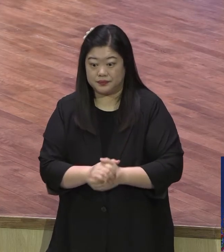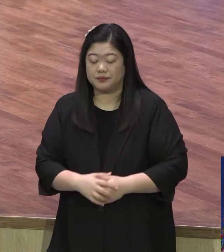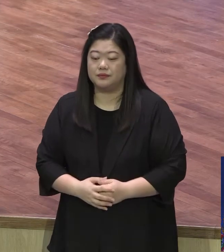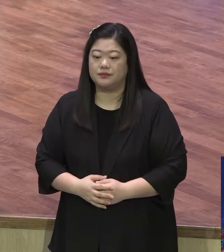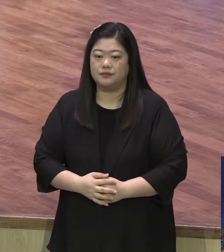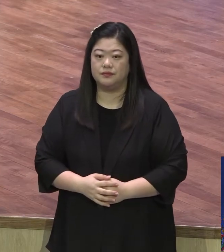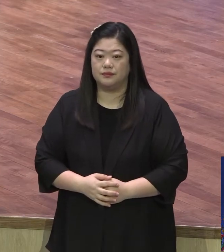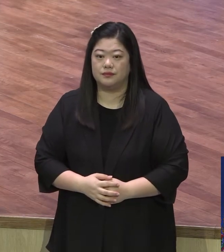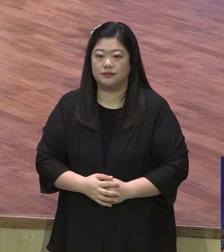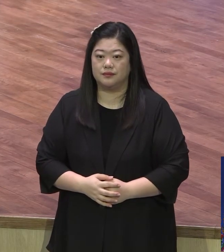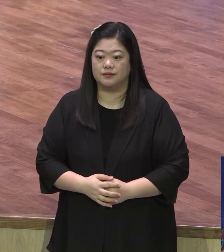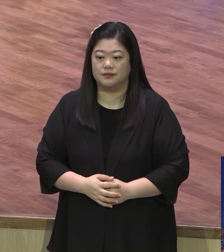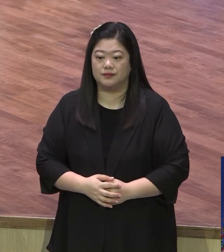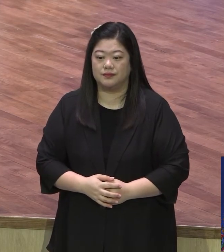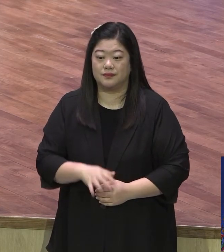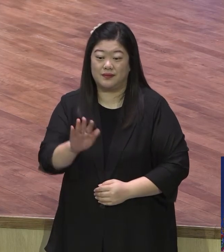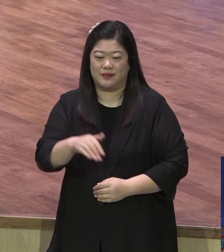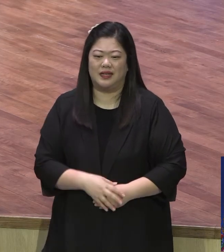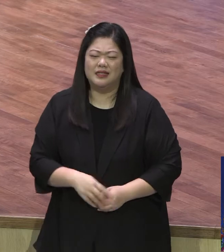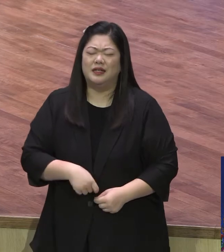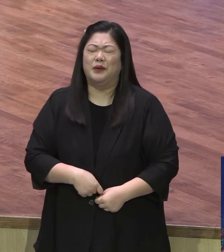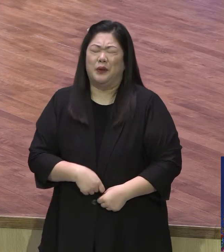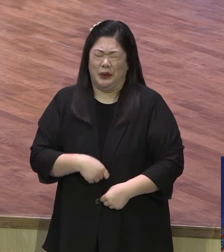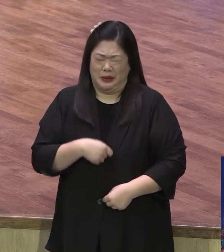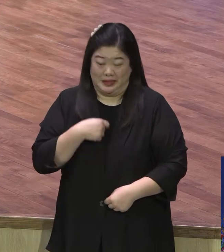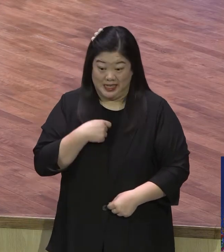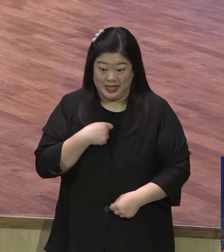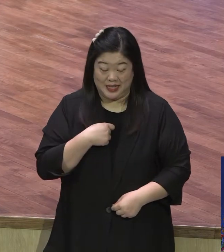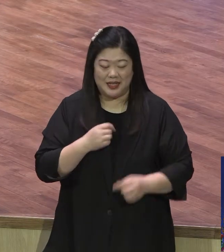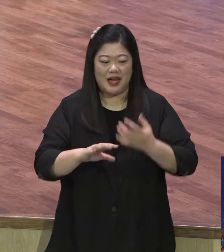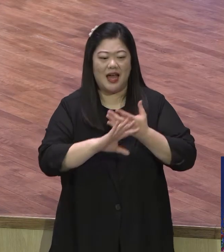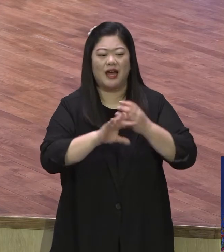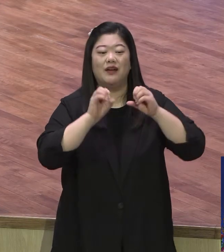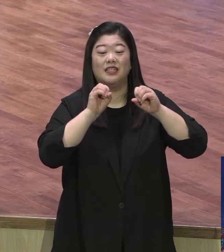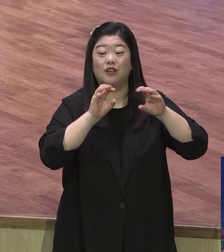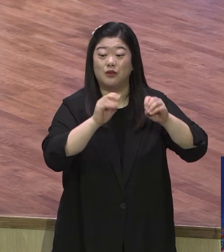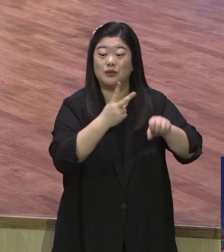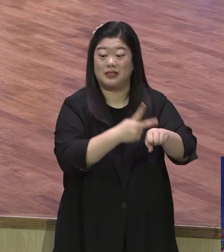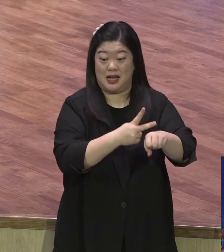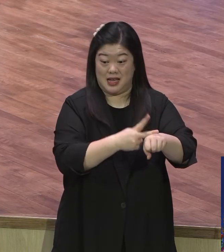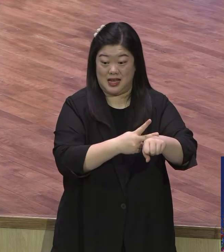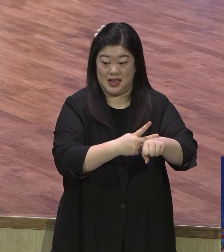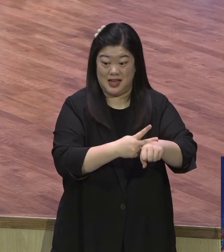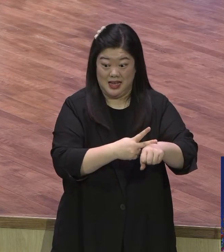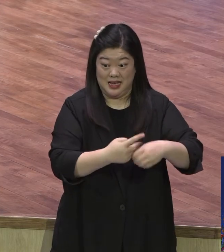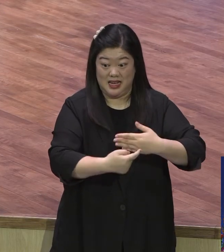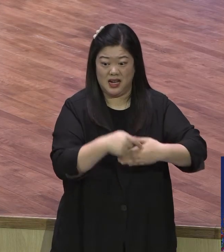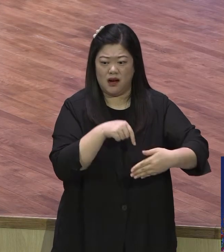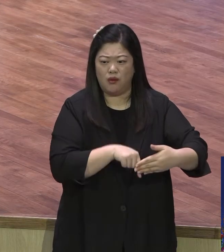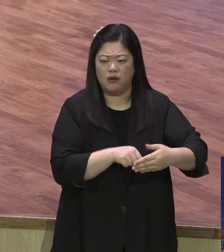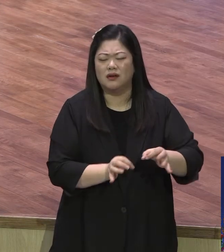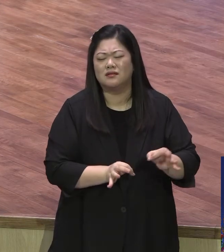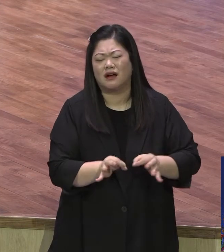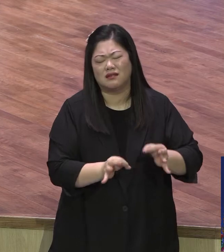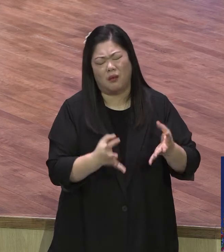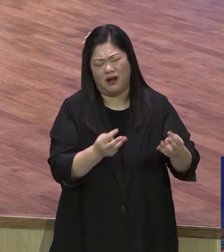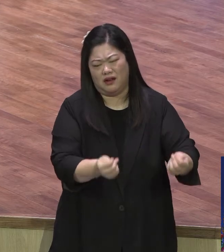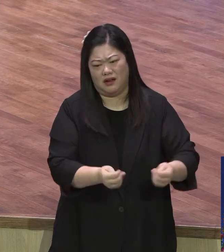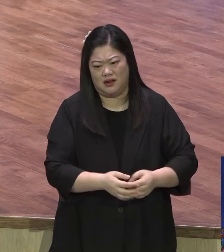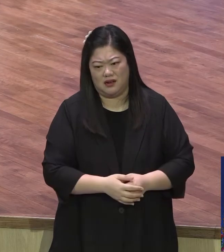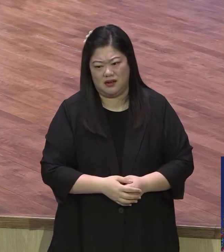선교자도 가짜 많아요 장사꾼도 많고요 선교자 중에도 짜가가 많아요 지